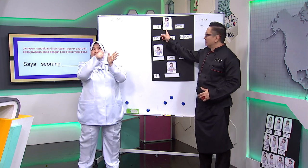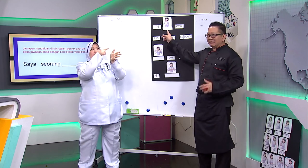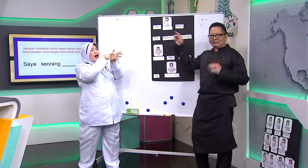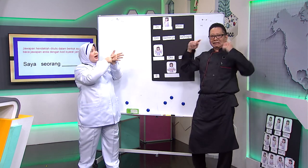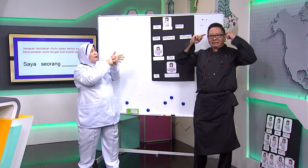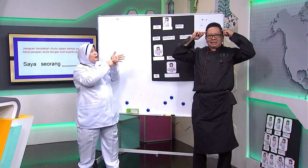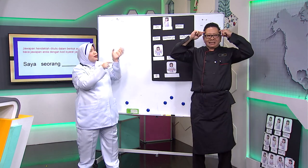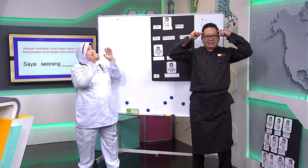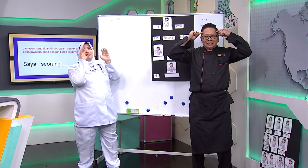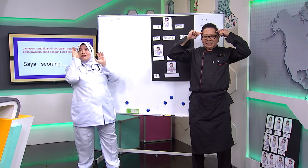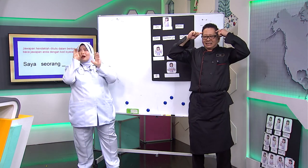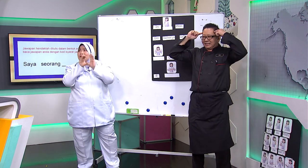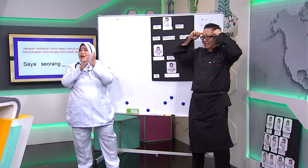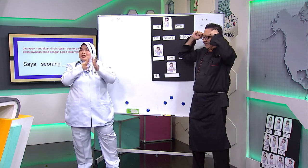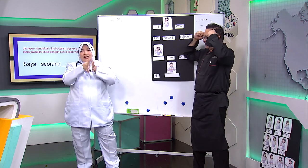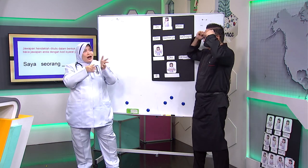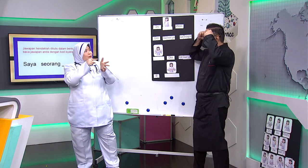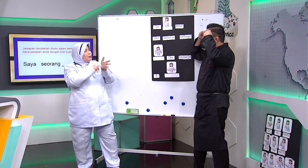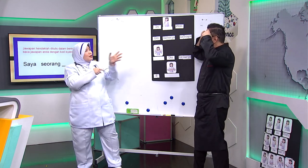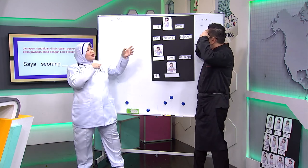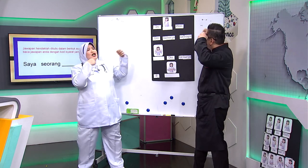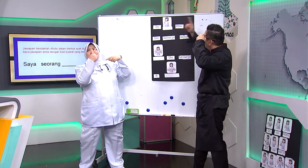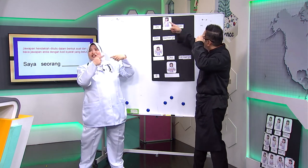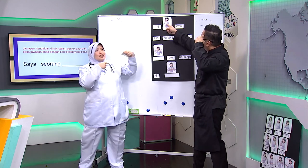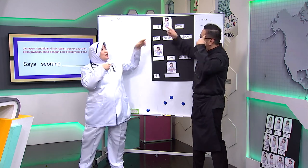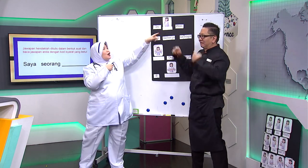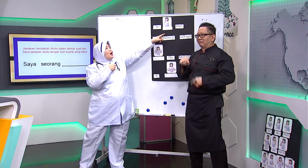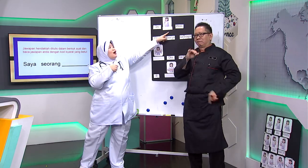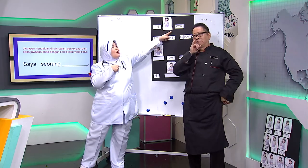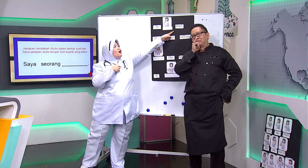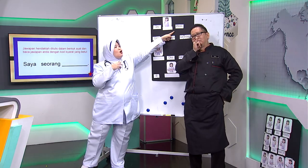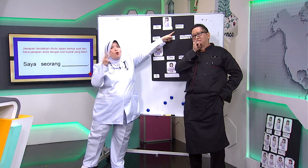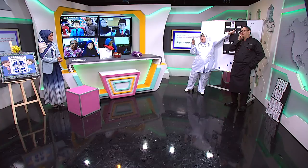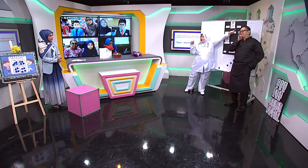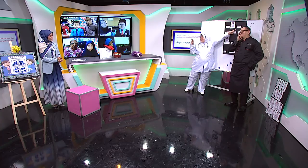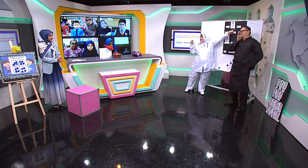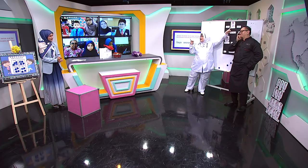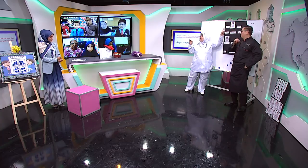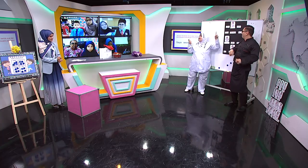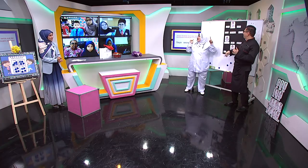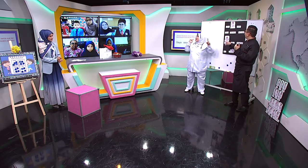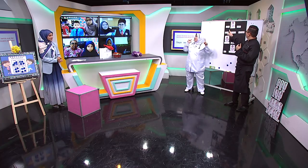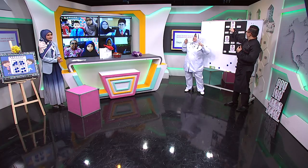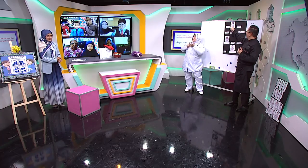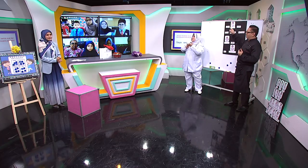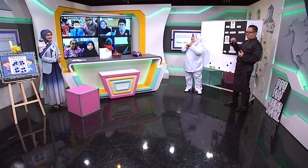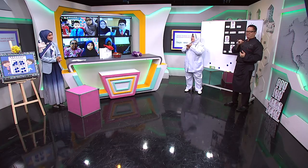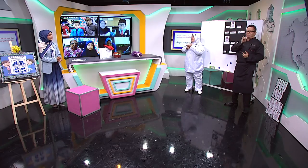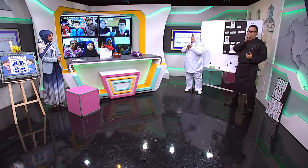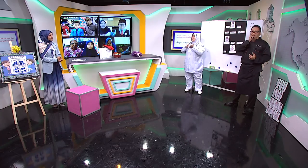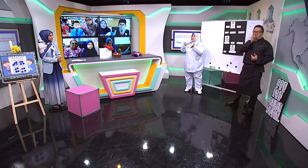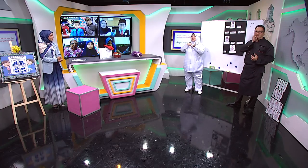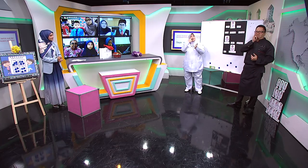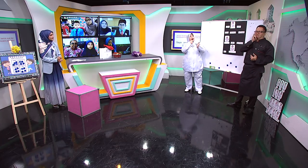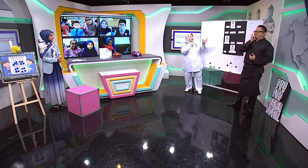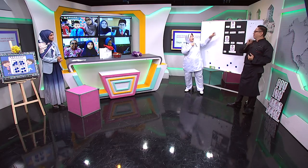Ini apa? Lambang isyarat apa? Ni. Ha. Wah, ni. Ha, tadi kita sudah baca